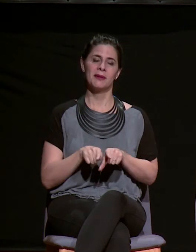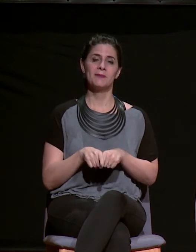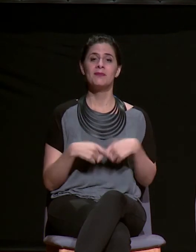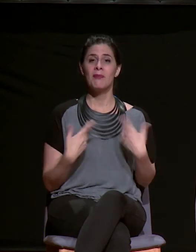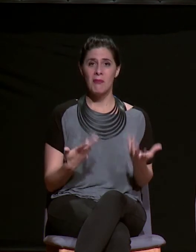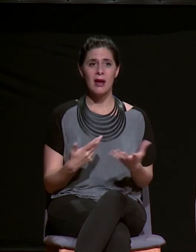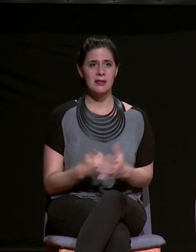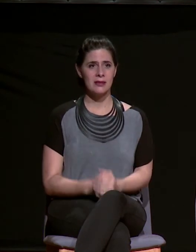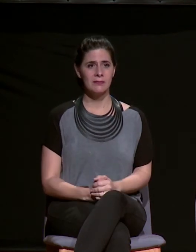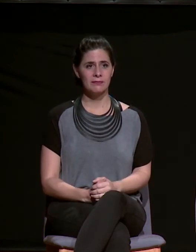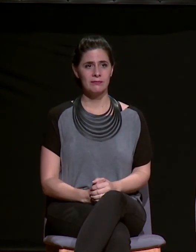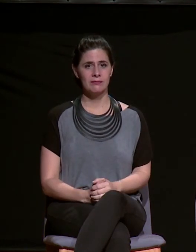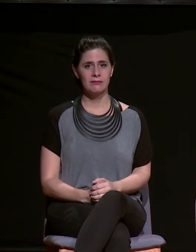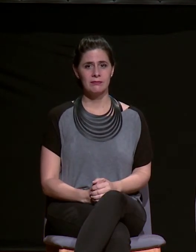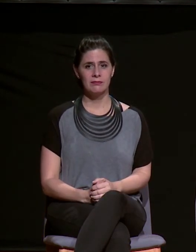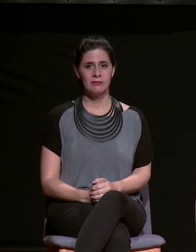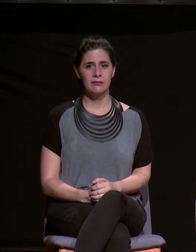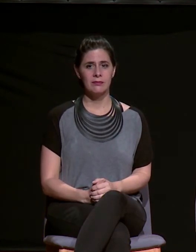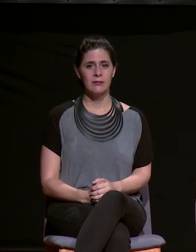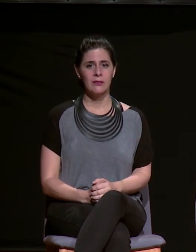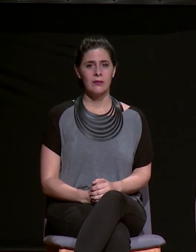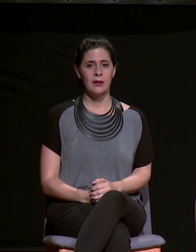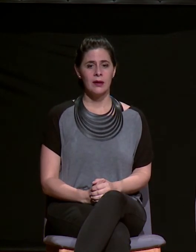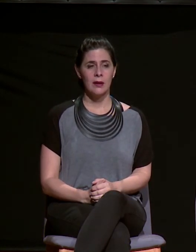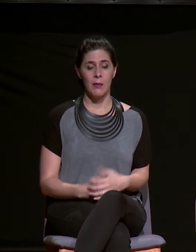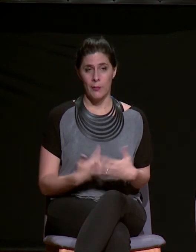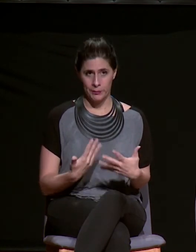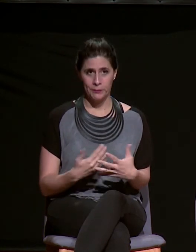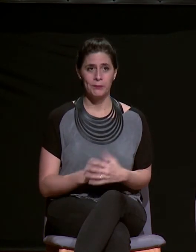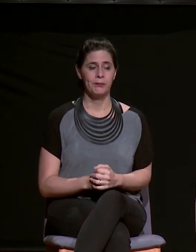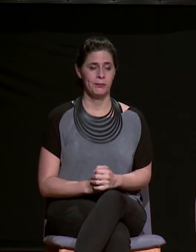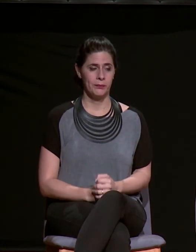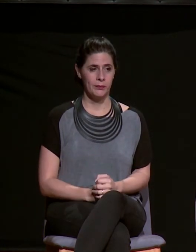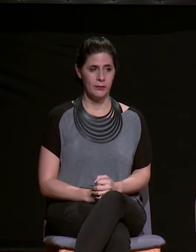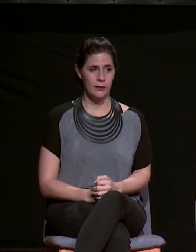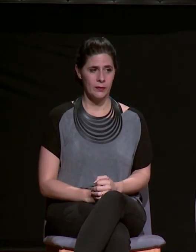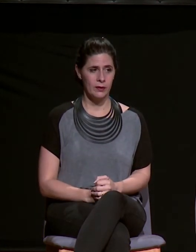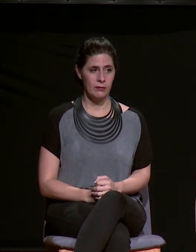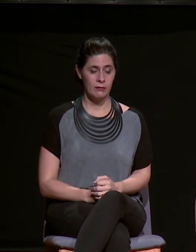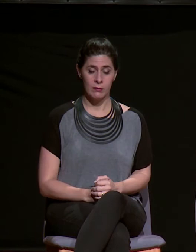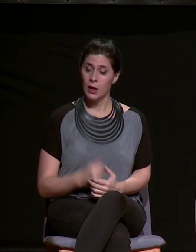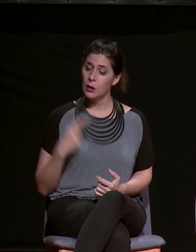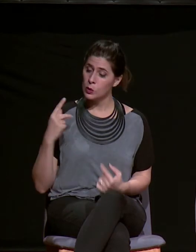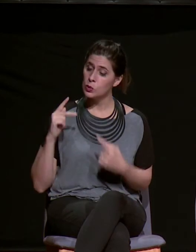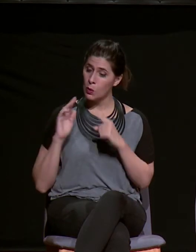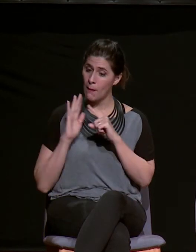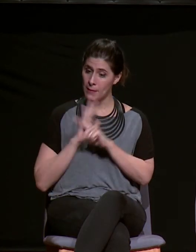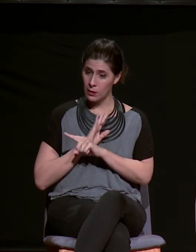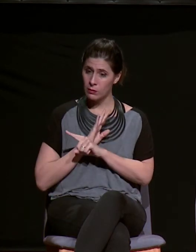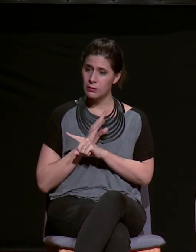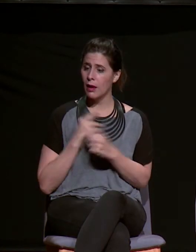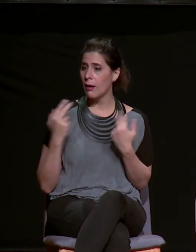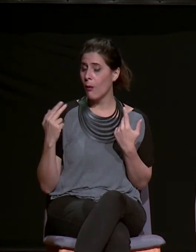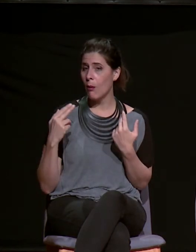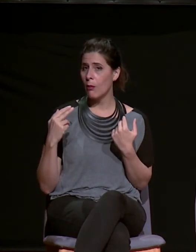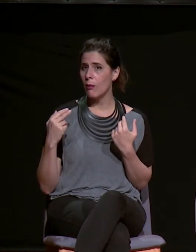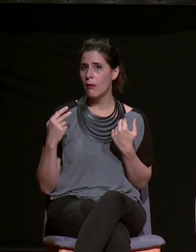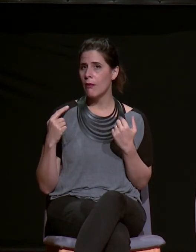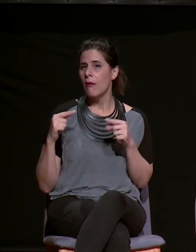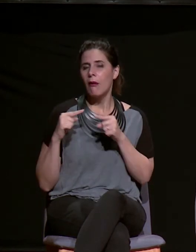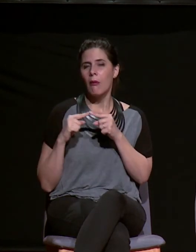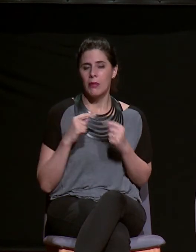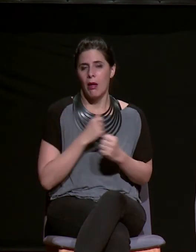Mas não foi nada intencional, mil desculpas. Bom, a sua pergunta é um abraço,